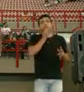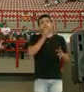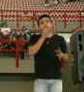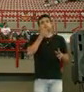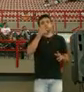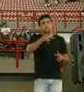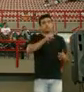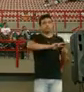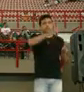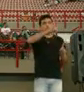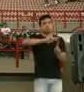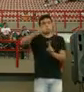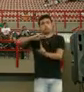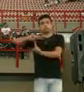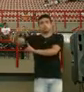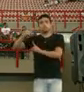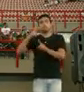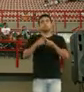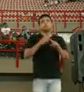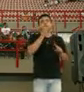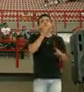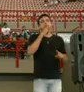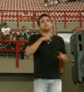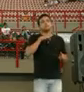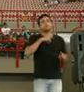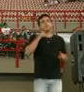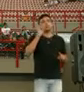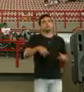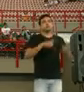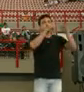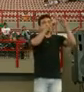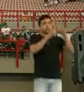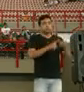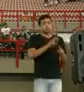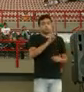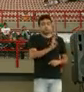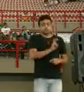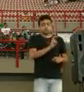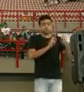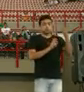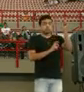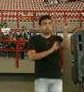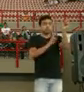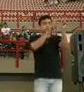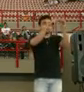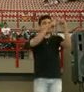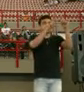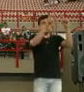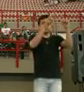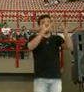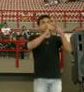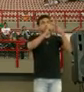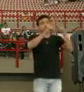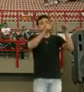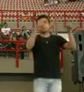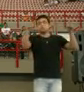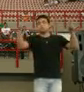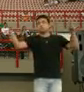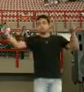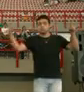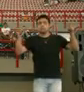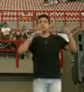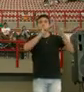exemplo dobrando. Mas se, por exemplo, ele tivesse multiplicado por 5 um dos participantes, o que era que tinha que acontecer com a massa